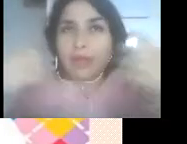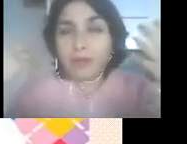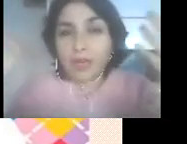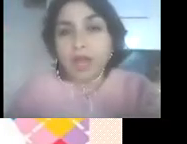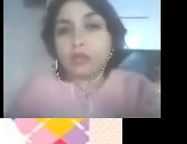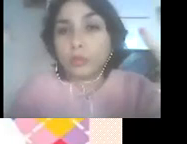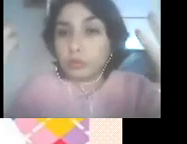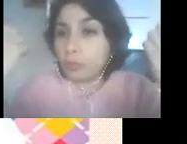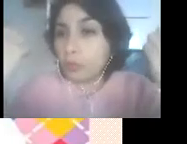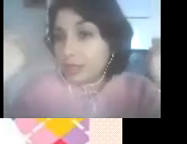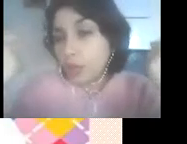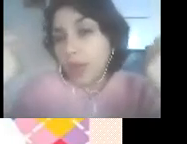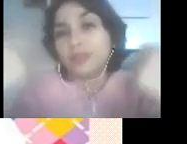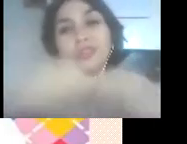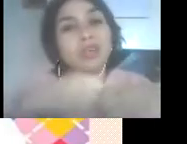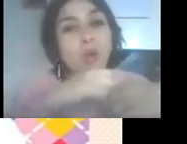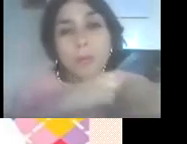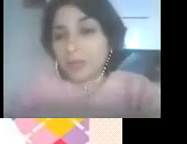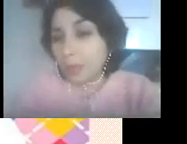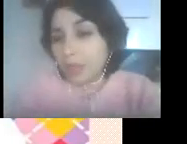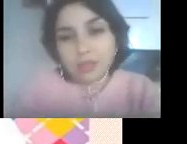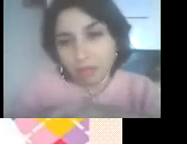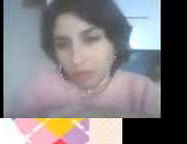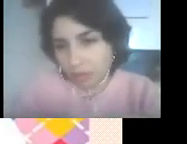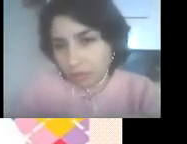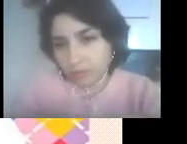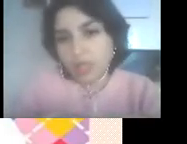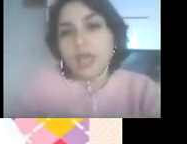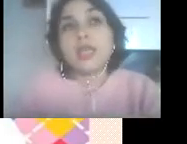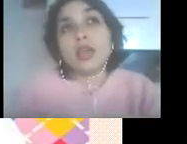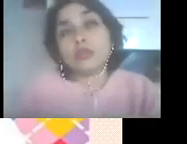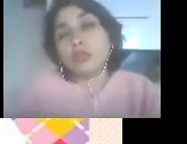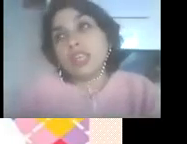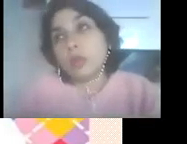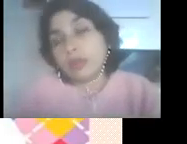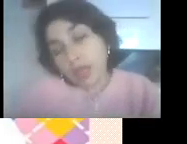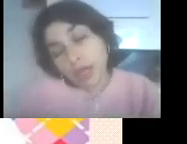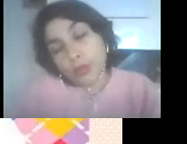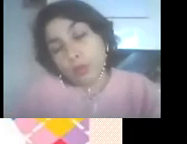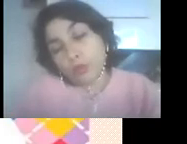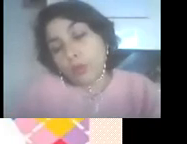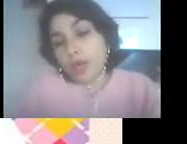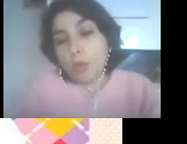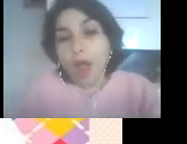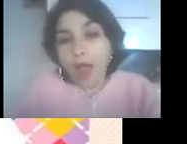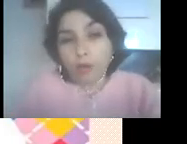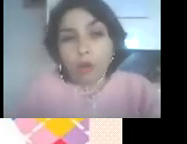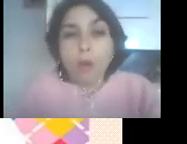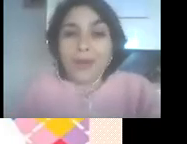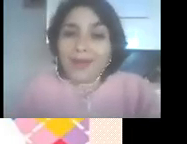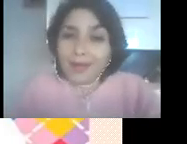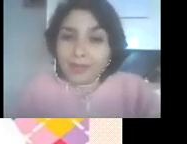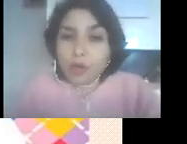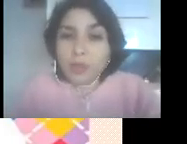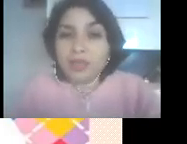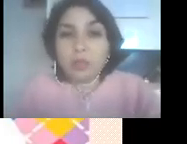son fabricados pues, por el ser humano y son completamente sintéticos. Y que nosotros tenemos que fijarnos, porque cuando compramos algo